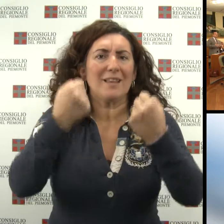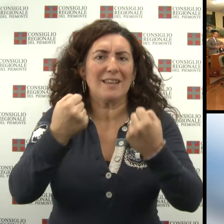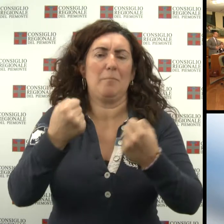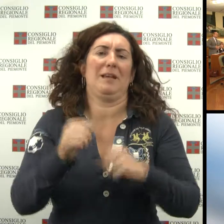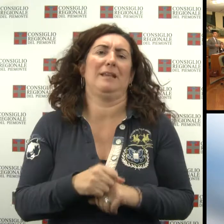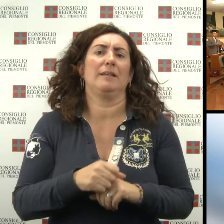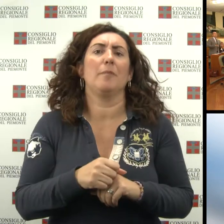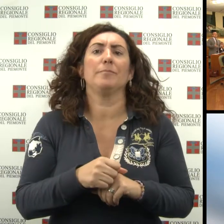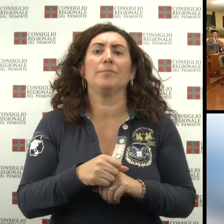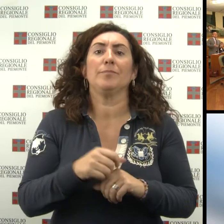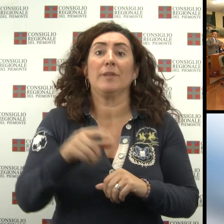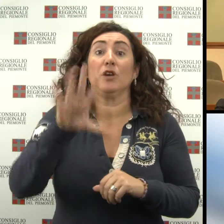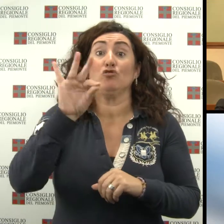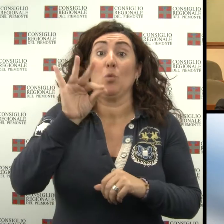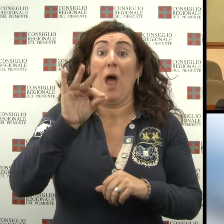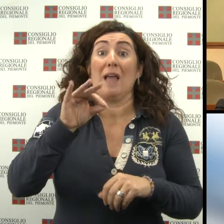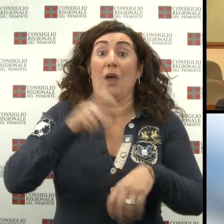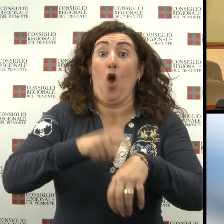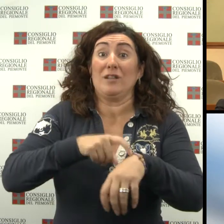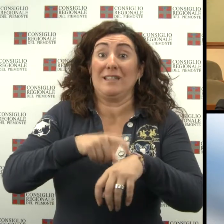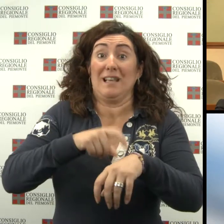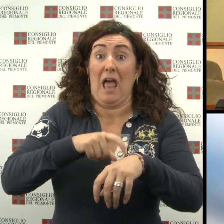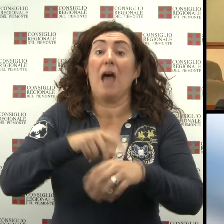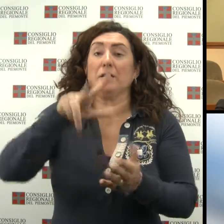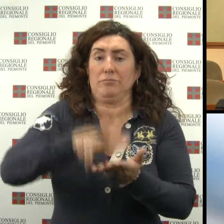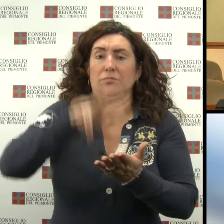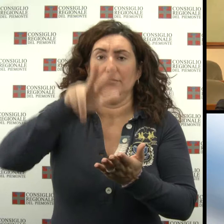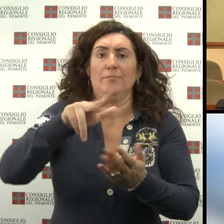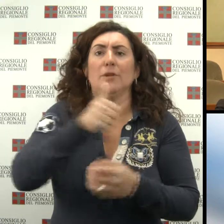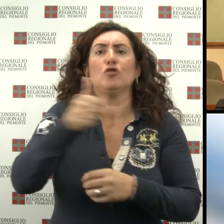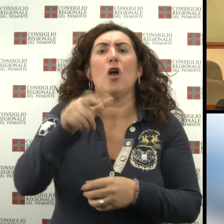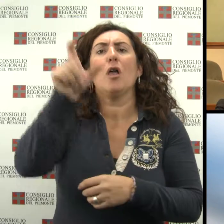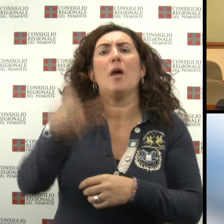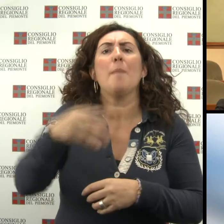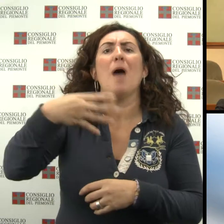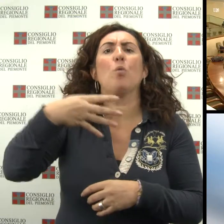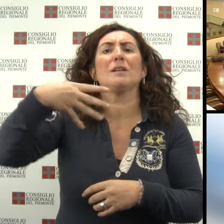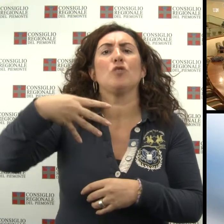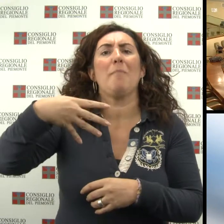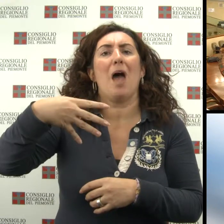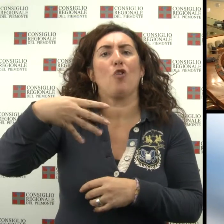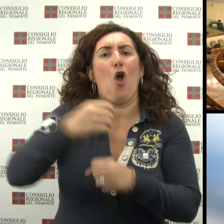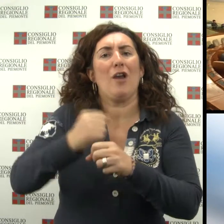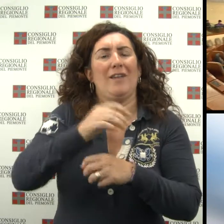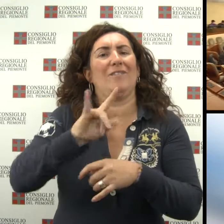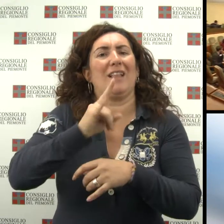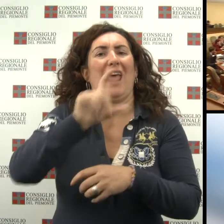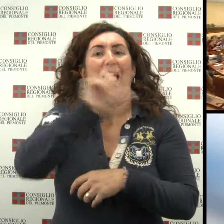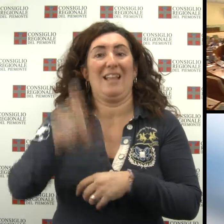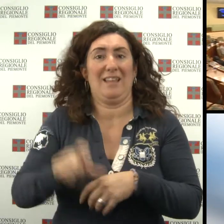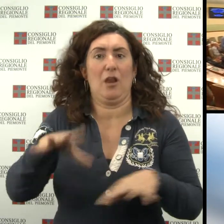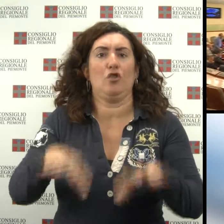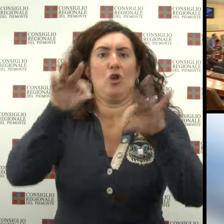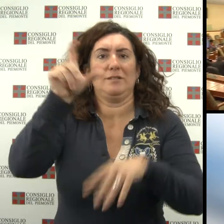Convalidata l'elezione di 50 consiglieri, è stata sospesa la procedura per Maurizio Marrone, Fratelli d'Italia, in considerazione del